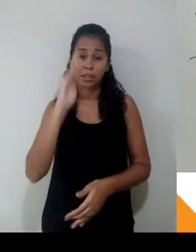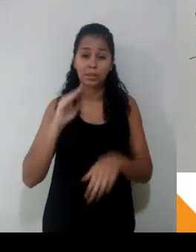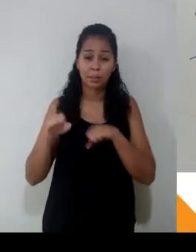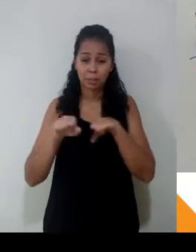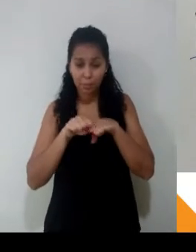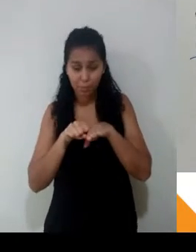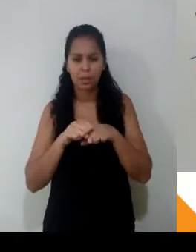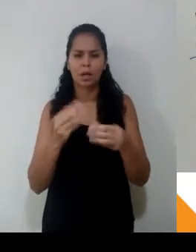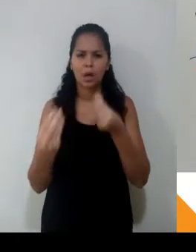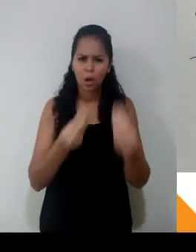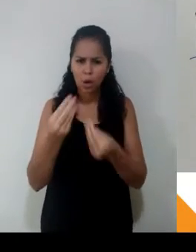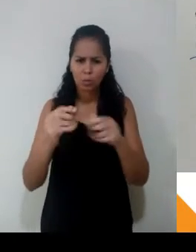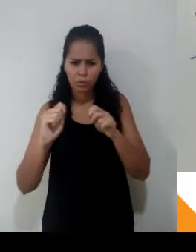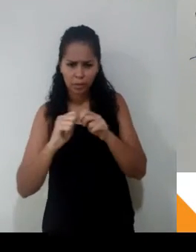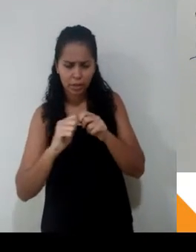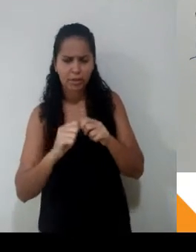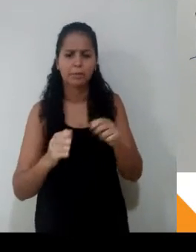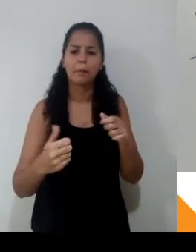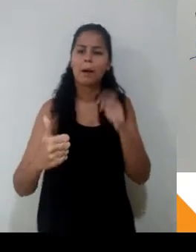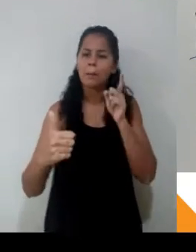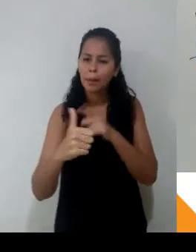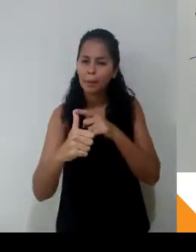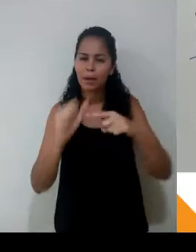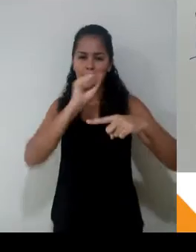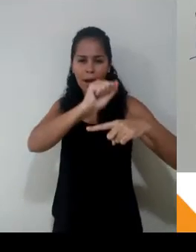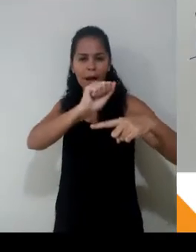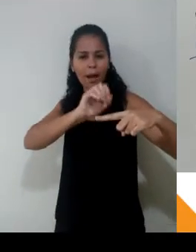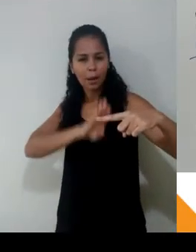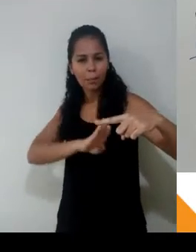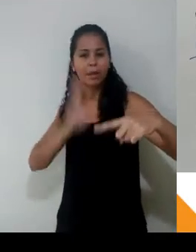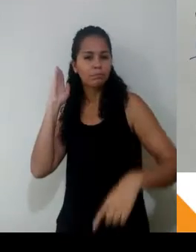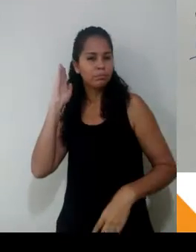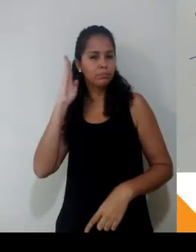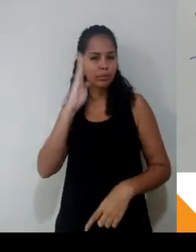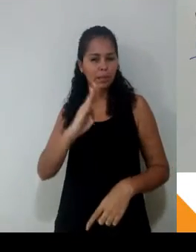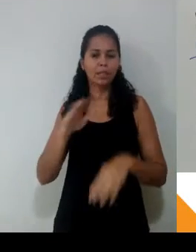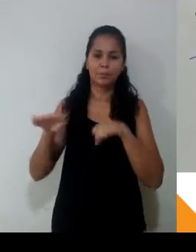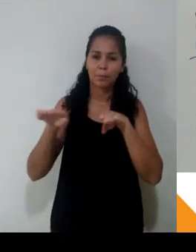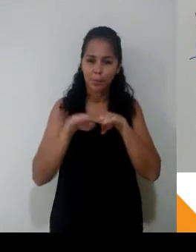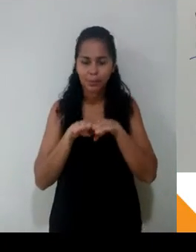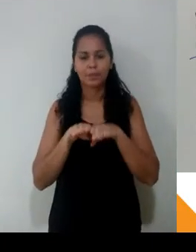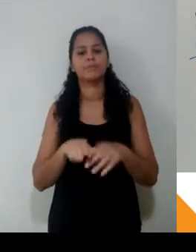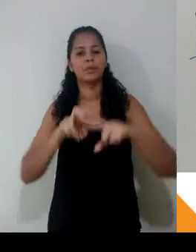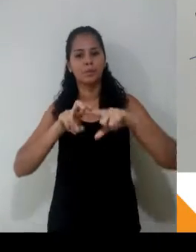Maravilha? Nós temos que a razão entre essas grandezas sempre dá um mesmo valor, um valor fixo.